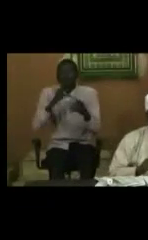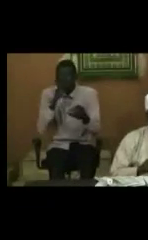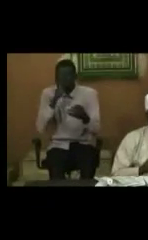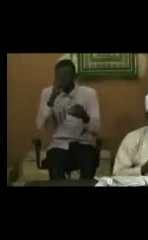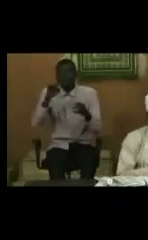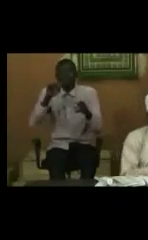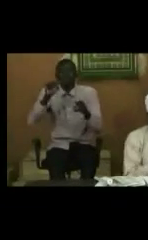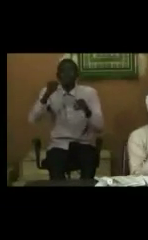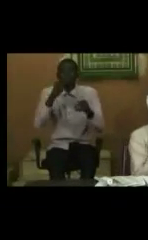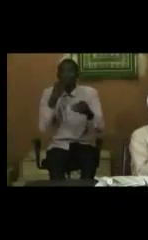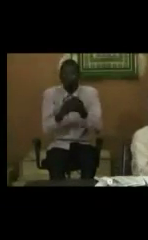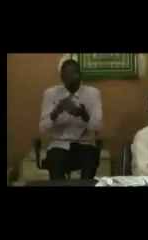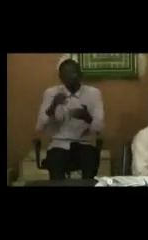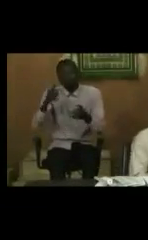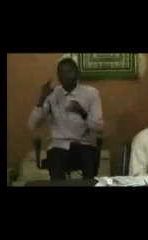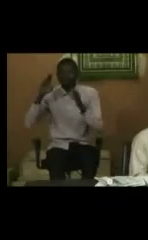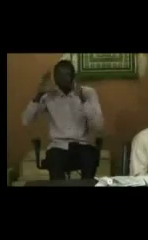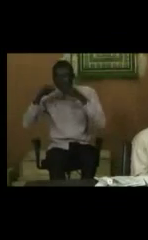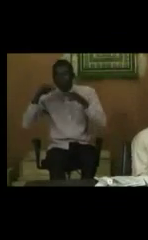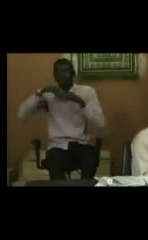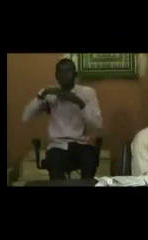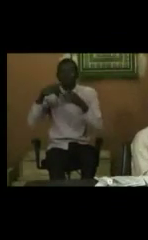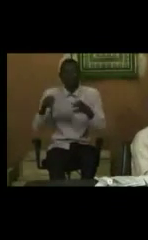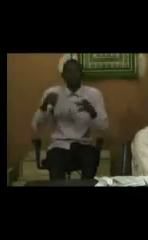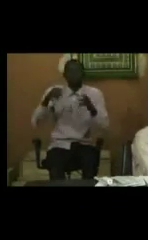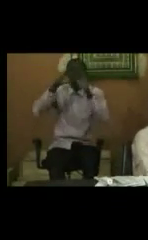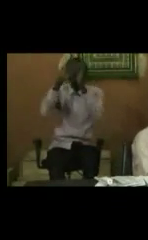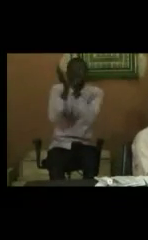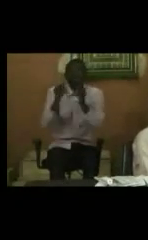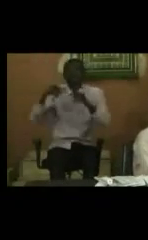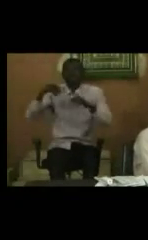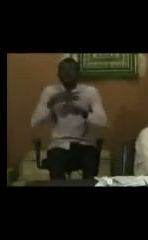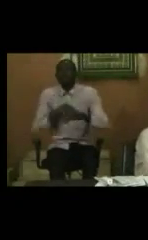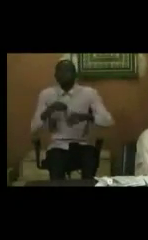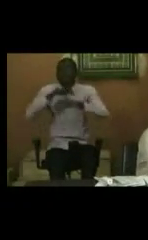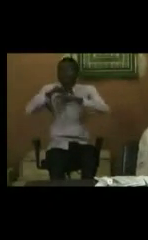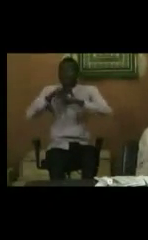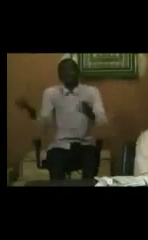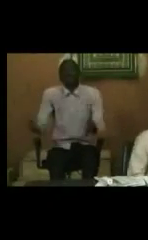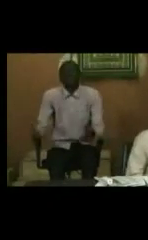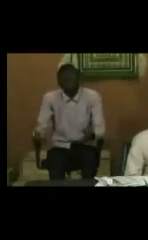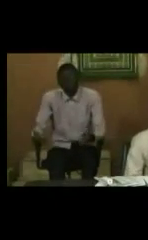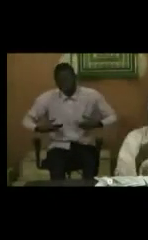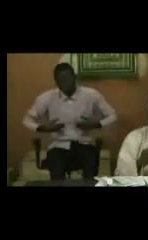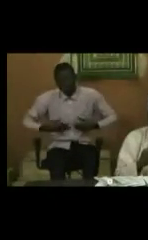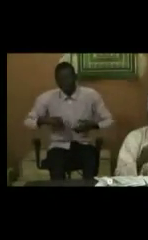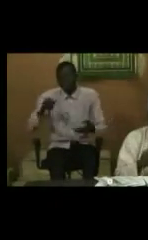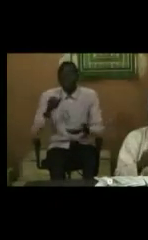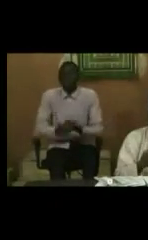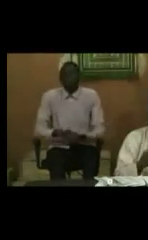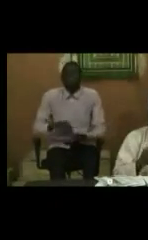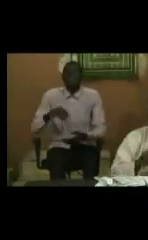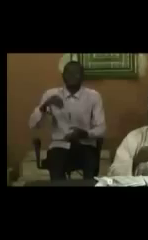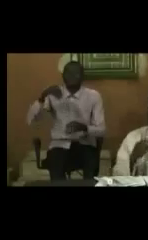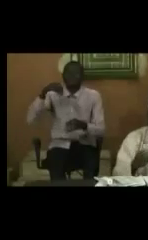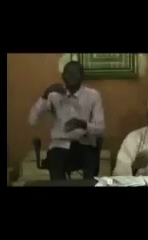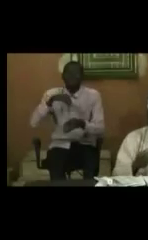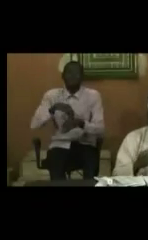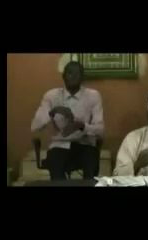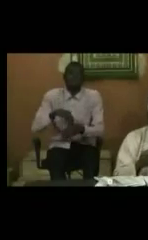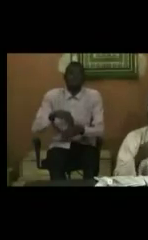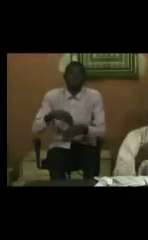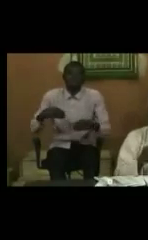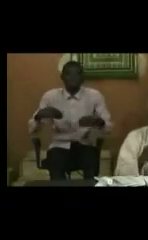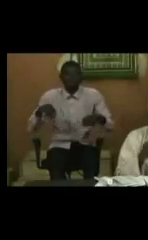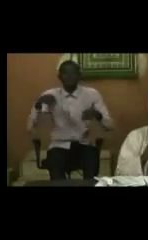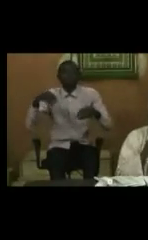abìjàwara tó ní nerve tó ní eyín tó lè fi mú ẹran mọ́lẹ̀ ẹranko abìjàwara